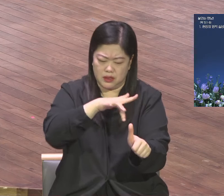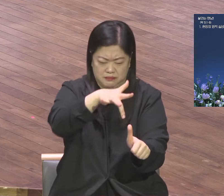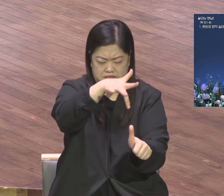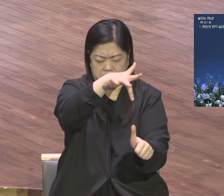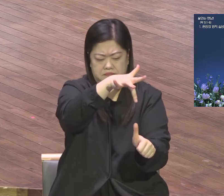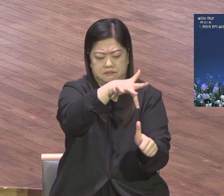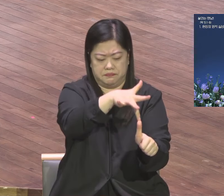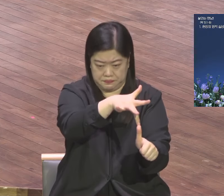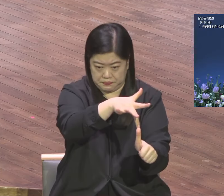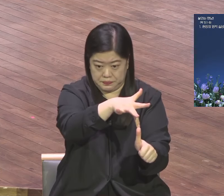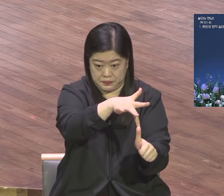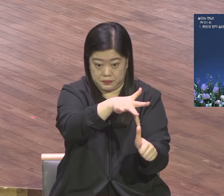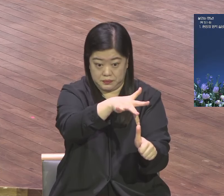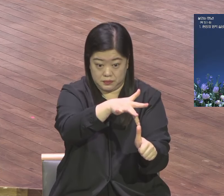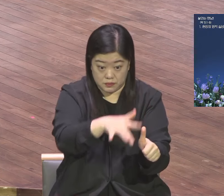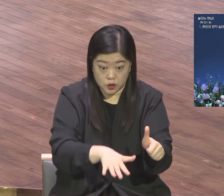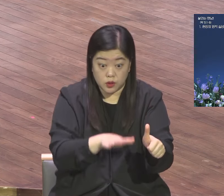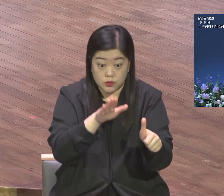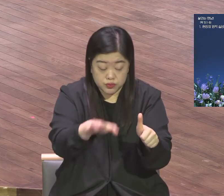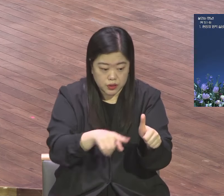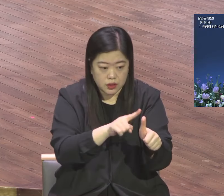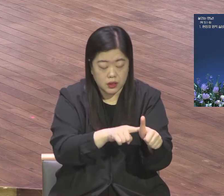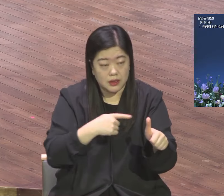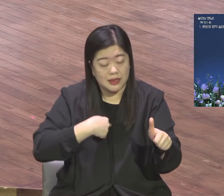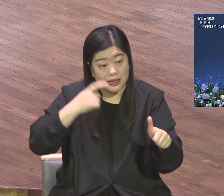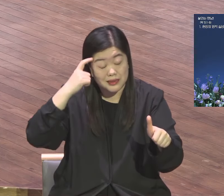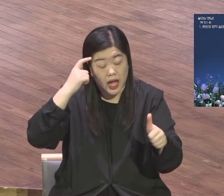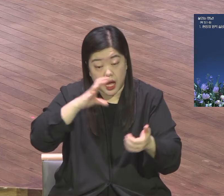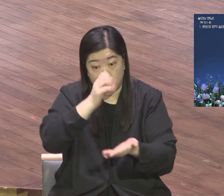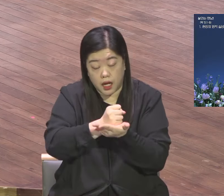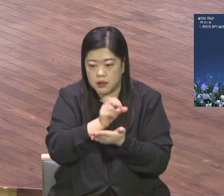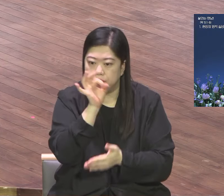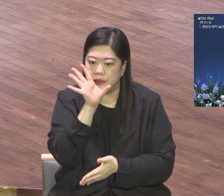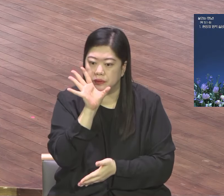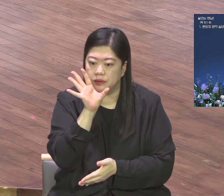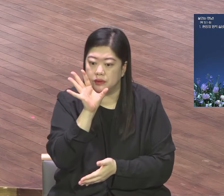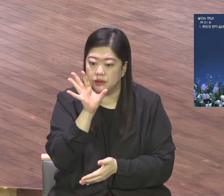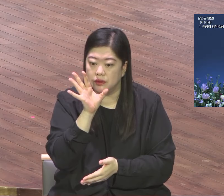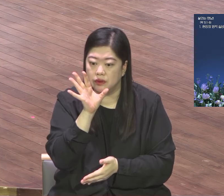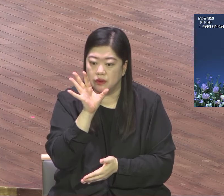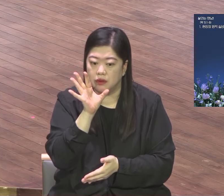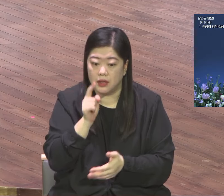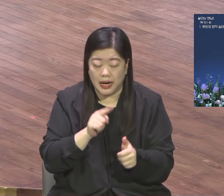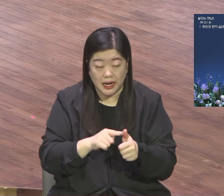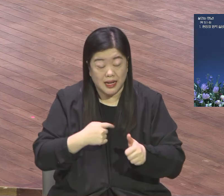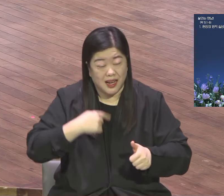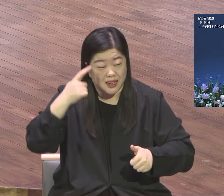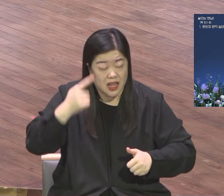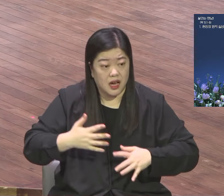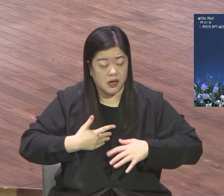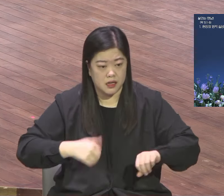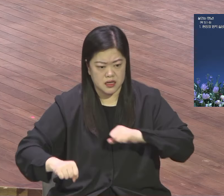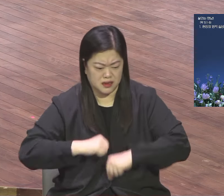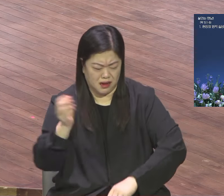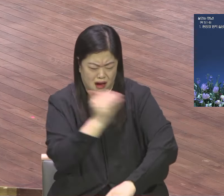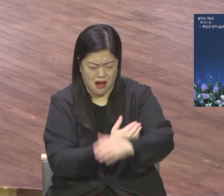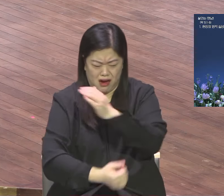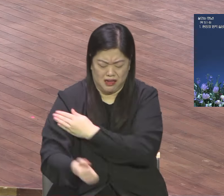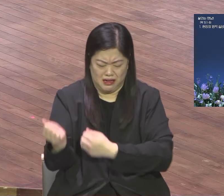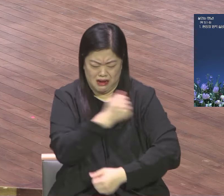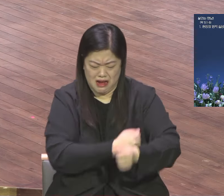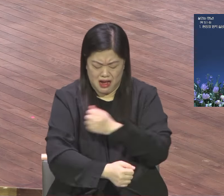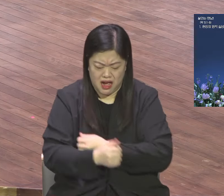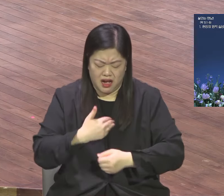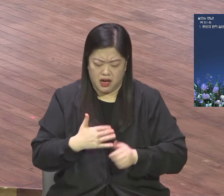자기 의지대로가 할 수가 없어요. 자기 의지대로 뭔가 해야 되겠는데 할 수가 없어요. 귀신이